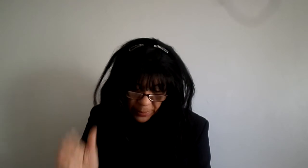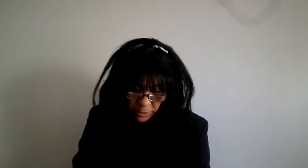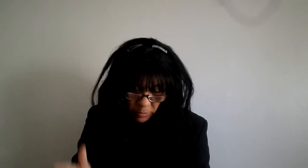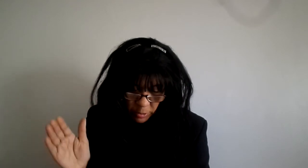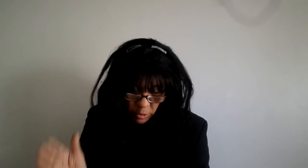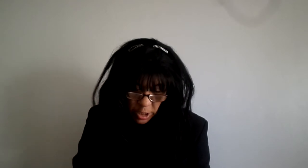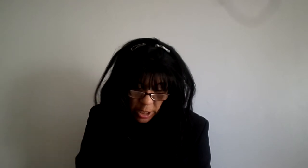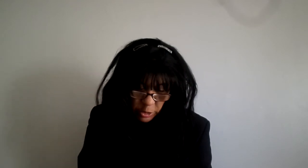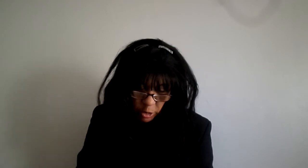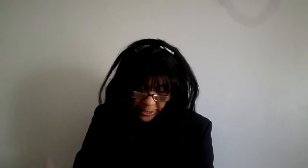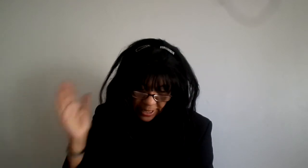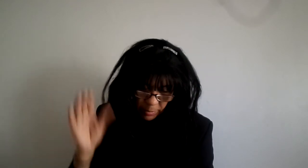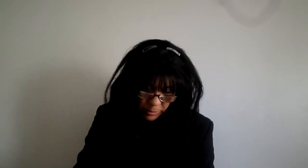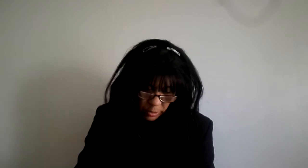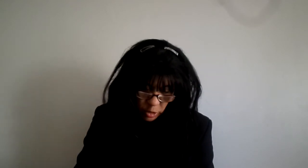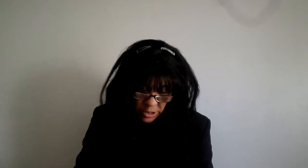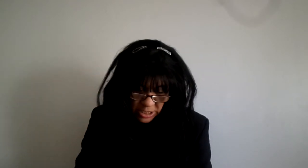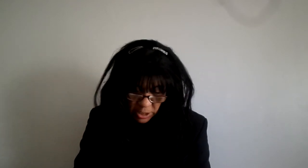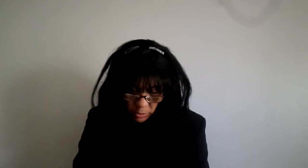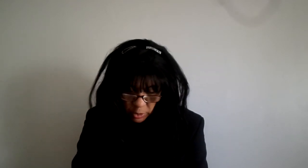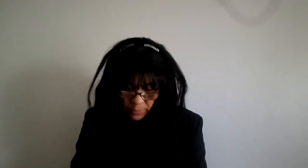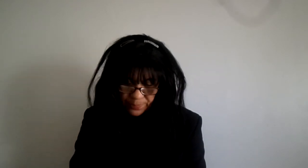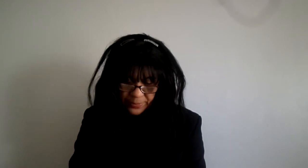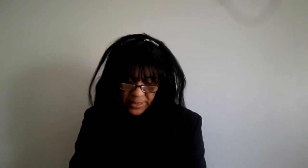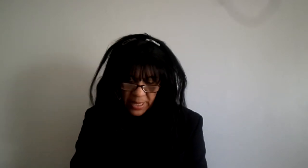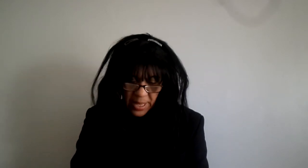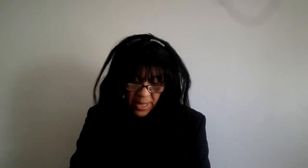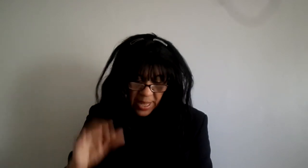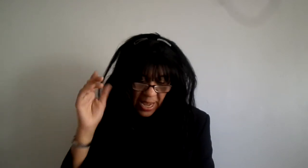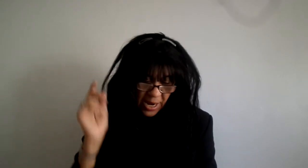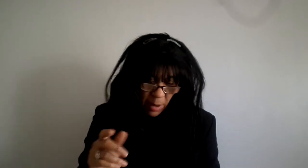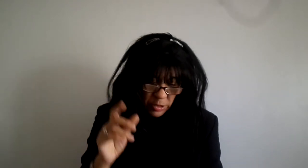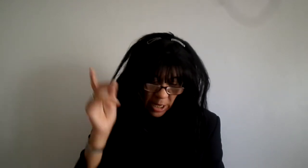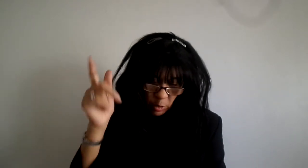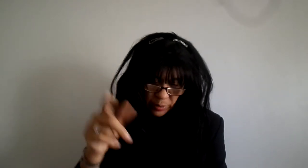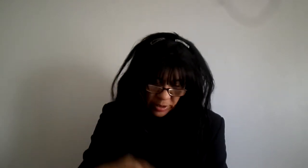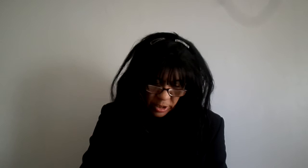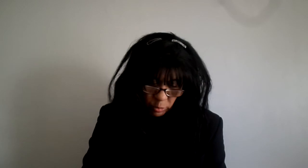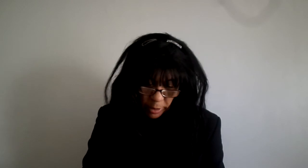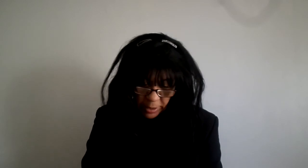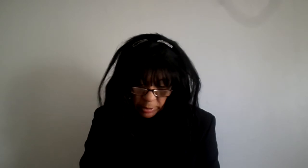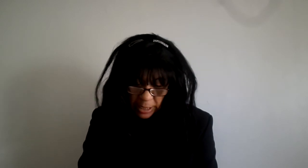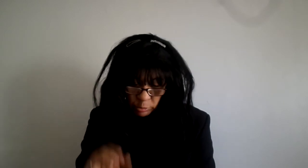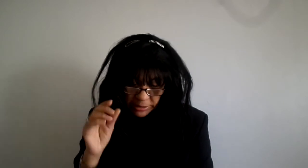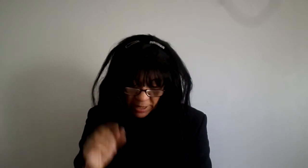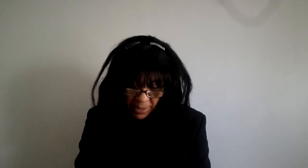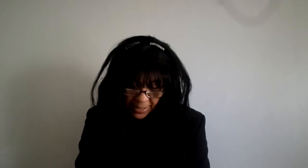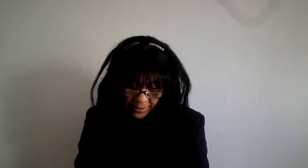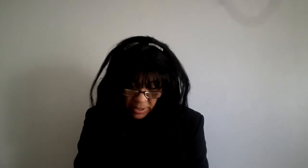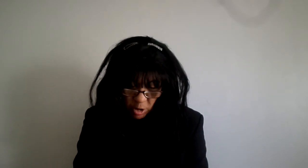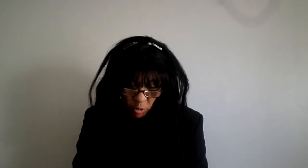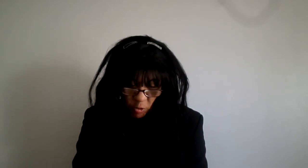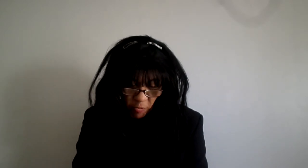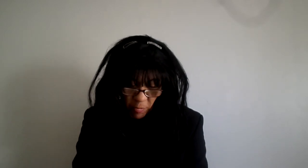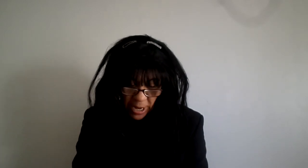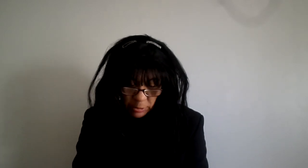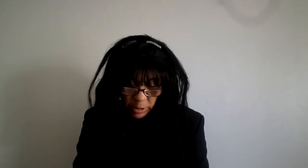pecho. vio Dios que era bueno. Entonces dijo Dios, hagamos al hombre, a nuestra imagen, conforme a nuestra